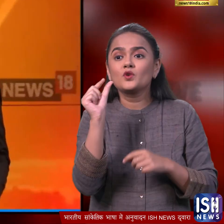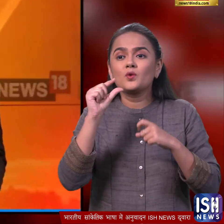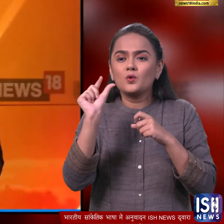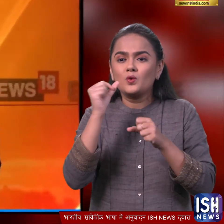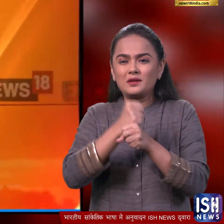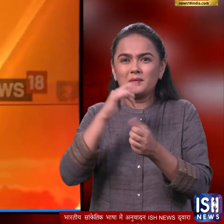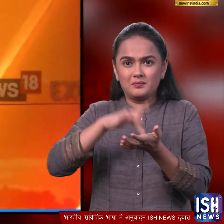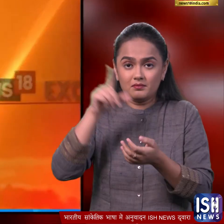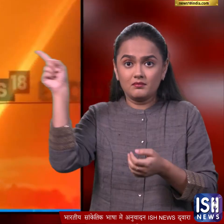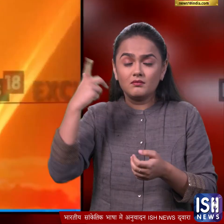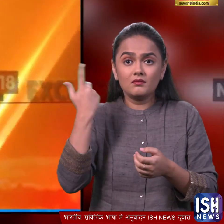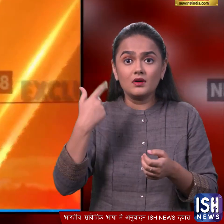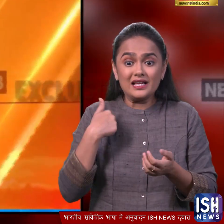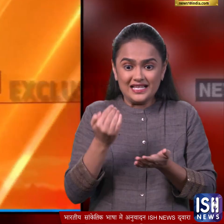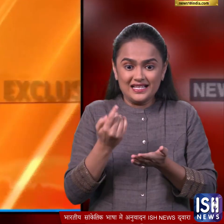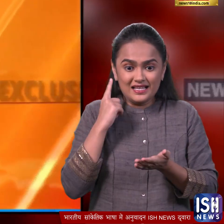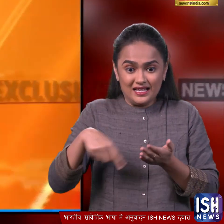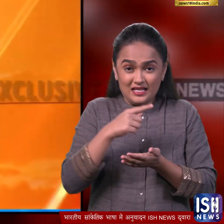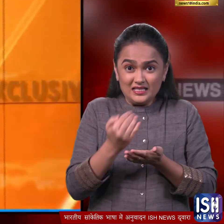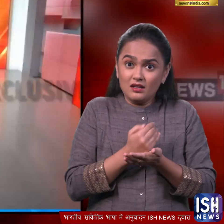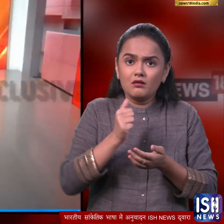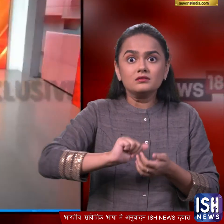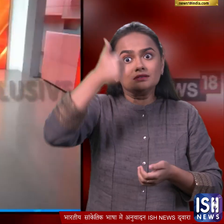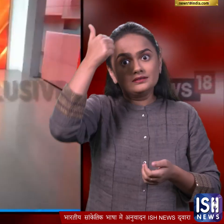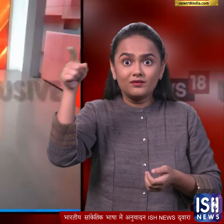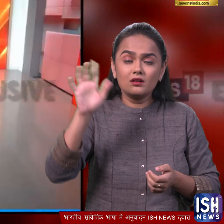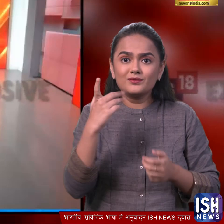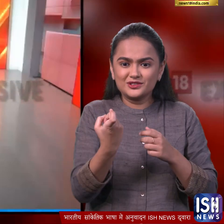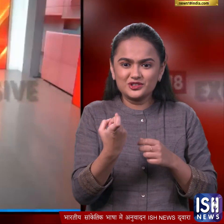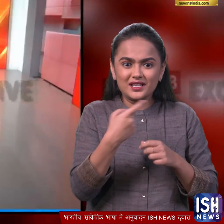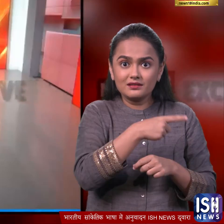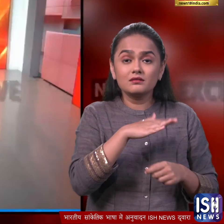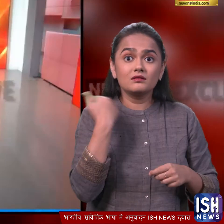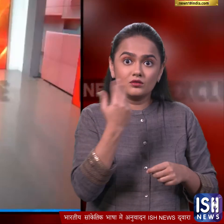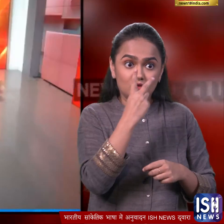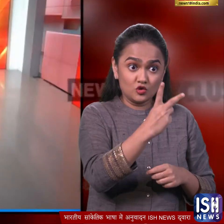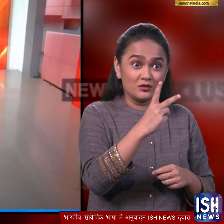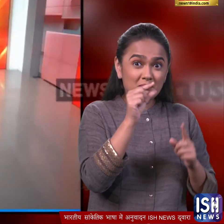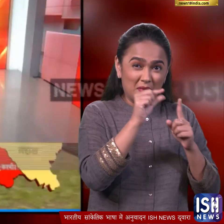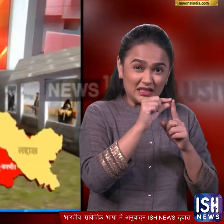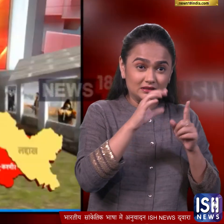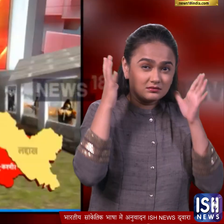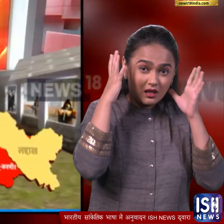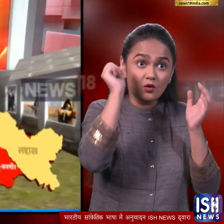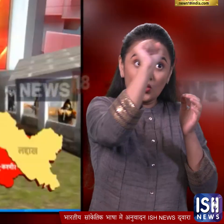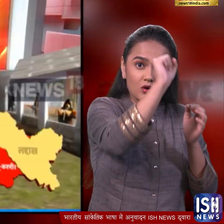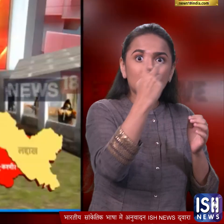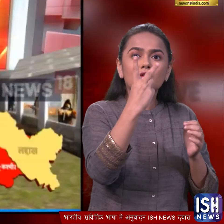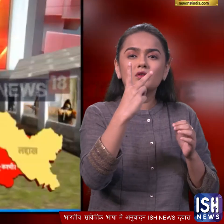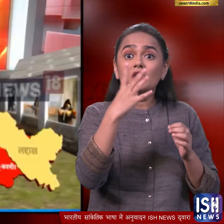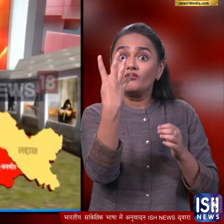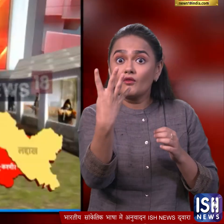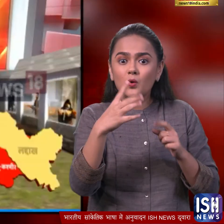और कुलगाम में 6 आतंकियों के खात्मे से सुरक्षा बल को बड़ी सफलता मिली, क्योंकि जैश के मारे गए आतंकियों में 2 पाकिस्तानी और 4 लोकल बताए